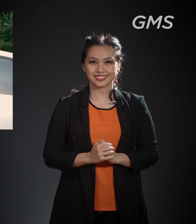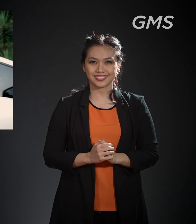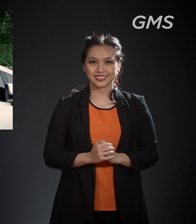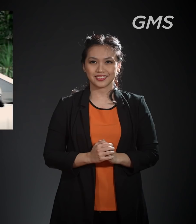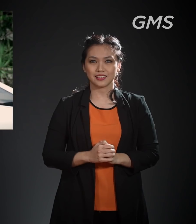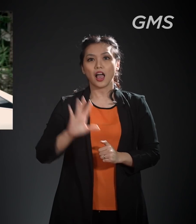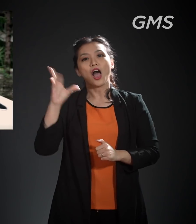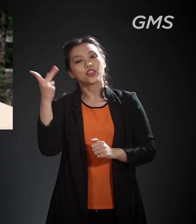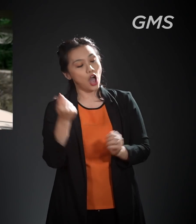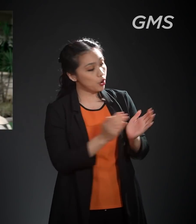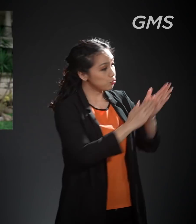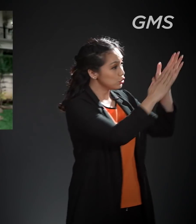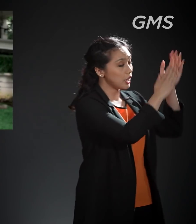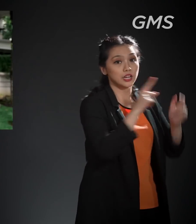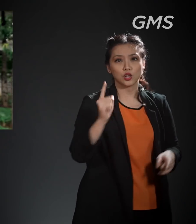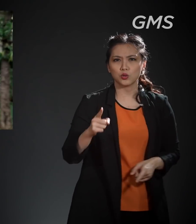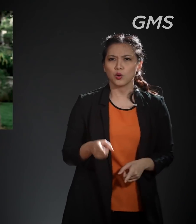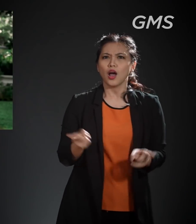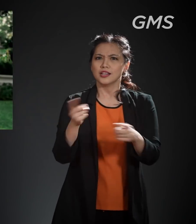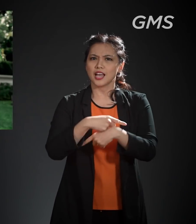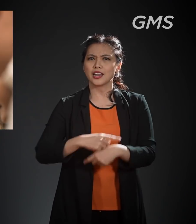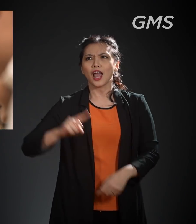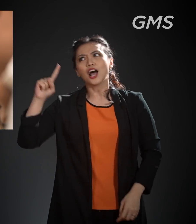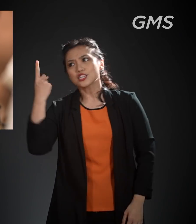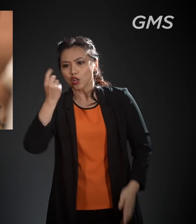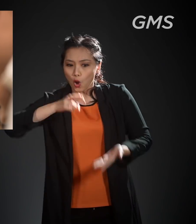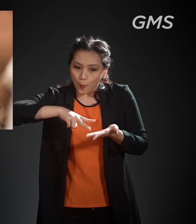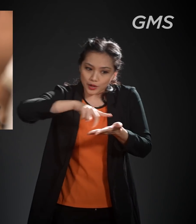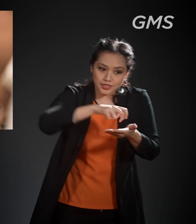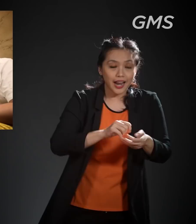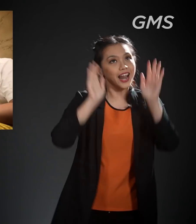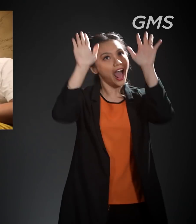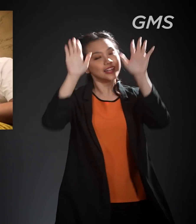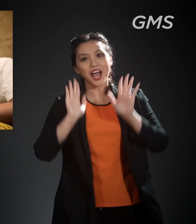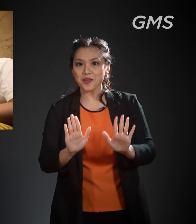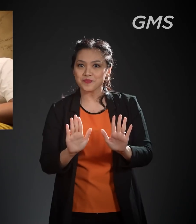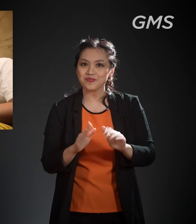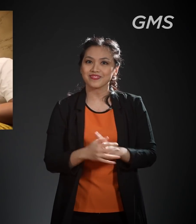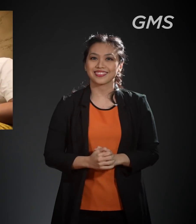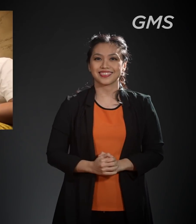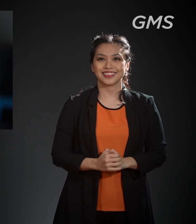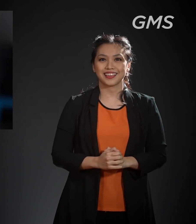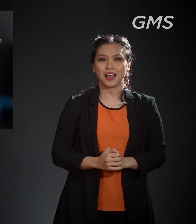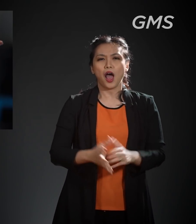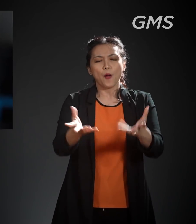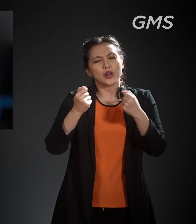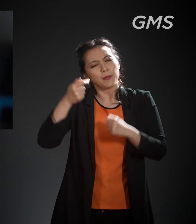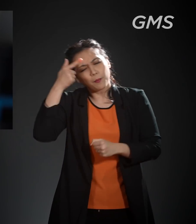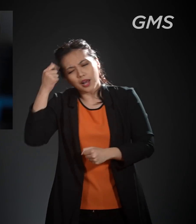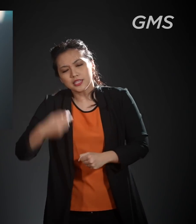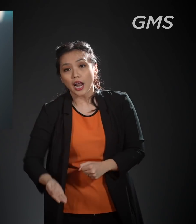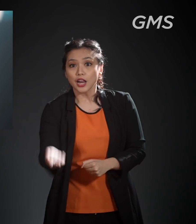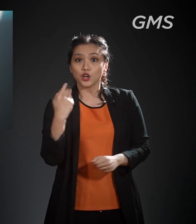The Year of Praise, tahun pujian menjadi sebuah petualangan yang tiada dua. Menjadi sebuah pelajaran hidup yang langsung